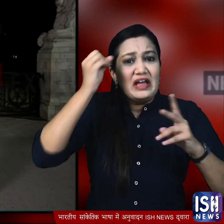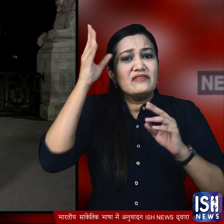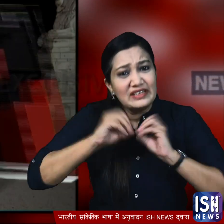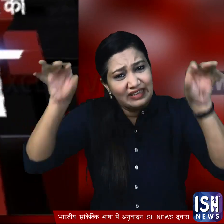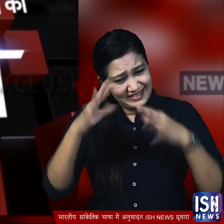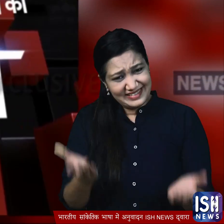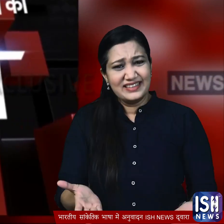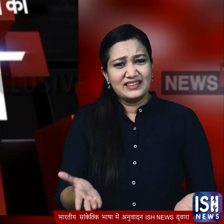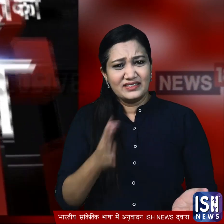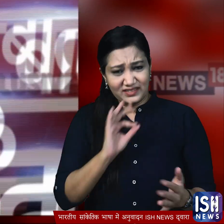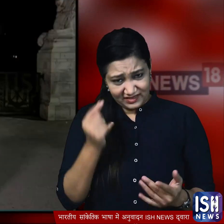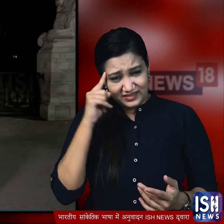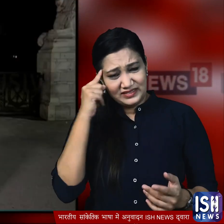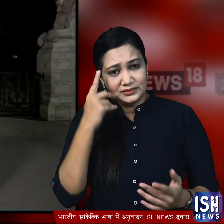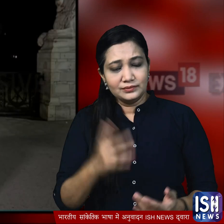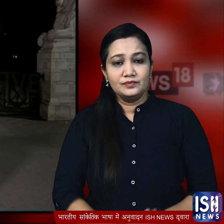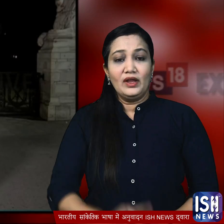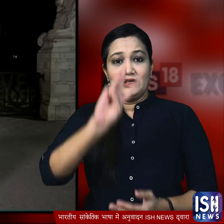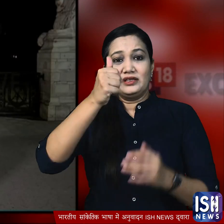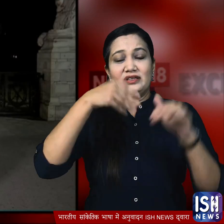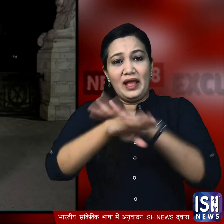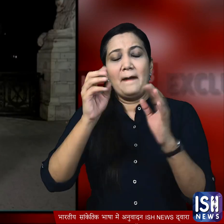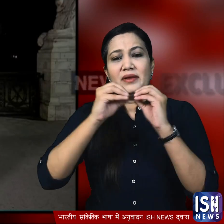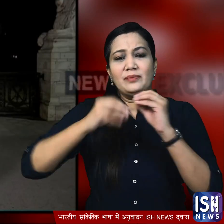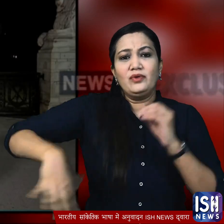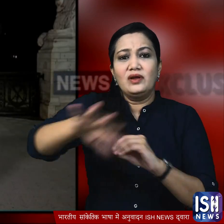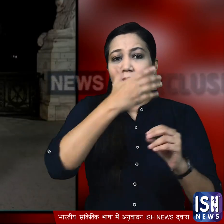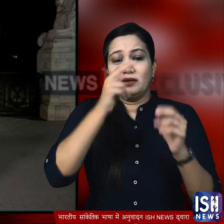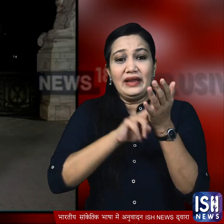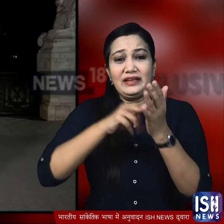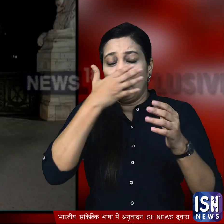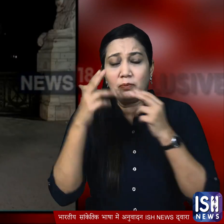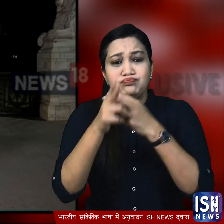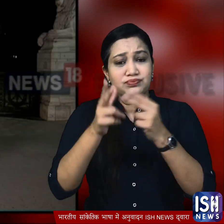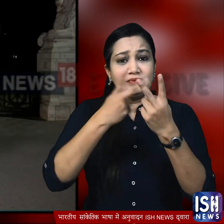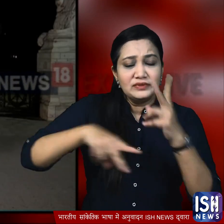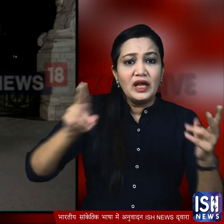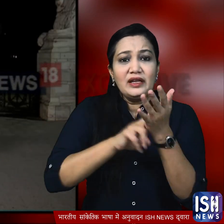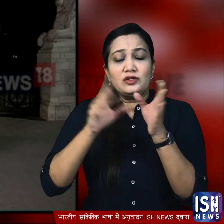अभियान चलाना पड़ रहा है। छत्तीसगढ़ के बीजापुर में हुए नक्सली हमले के बाद सरकार ने